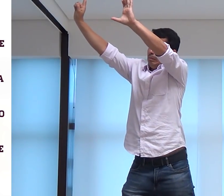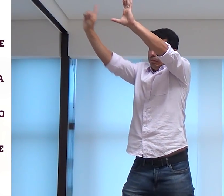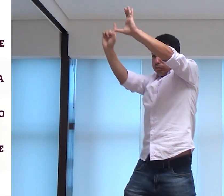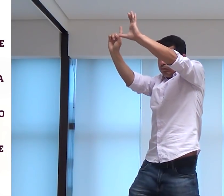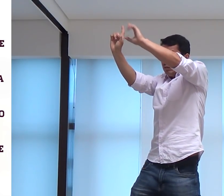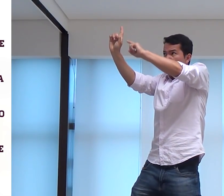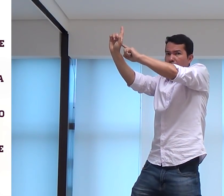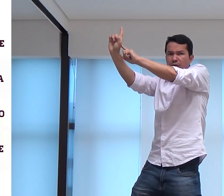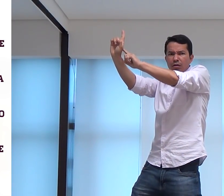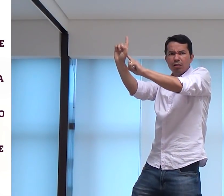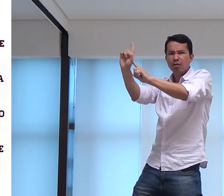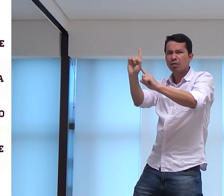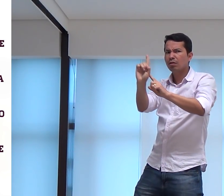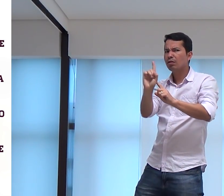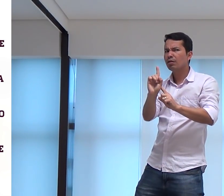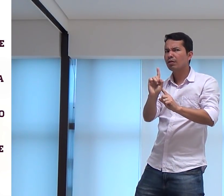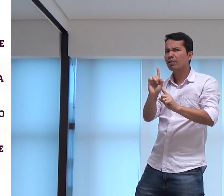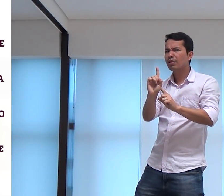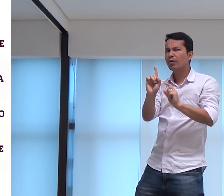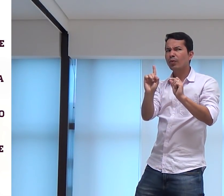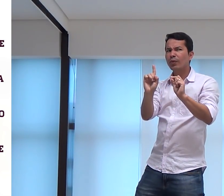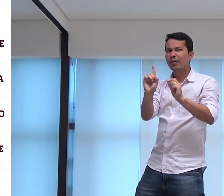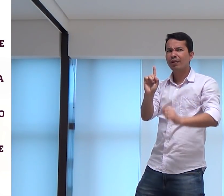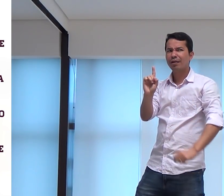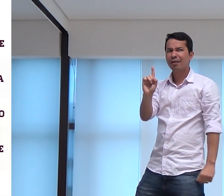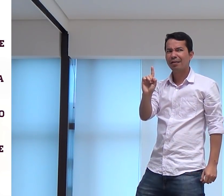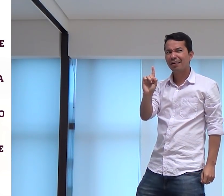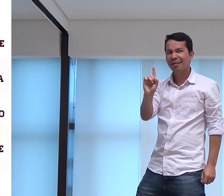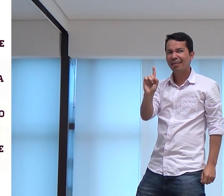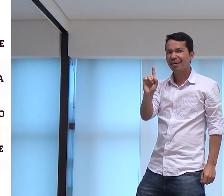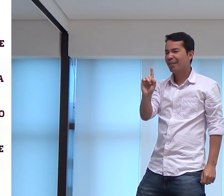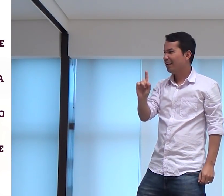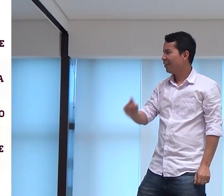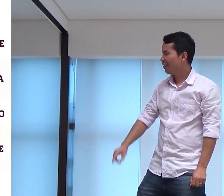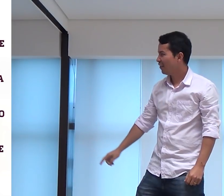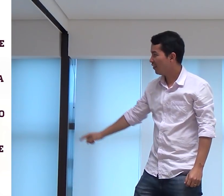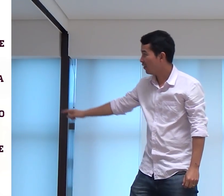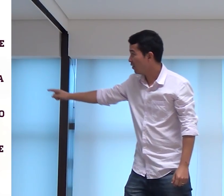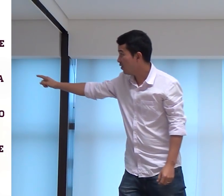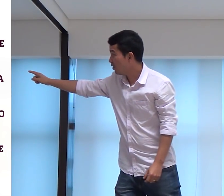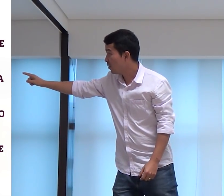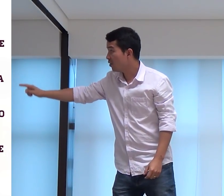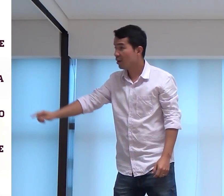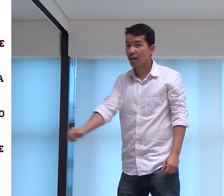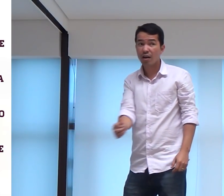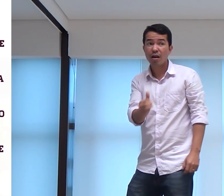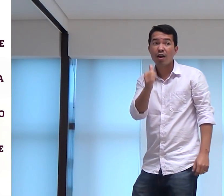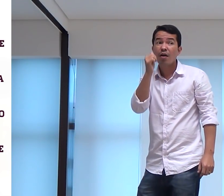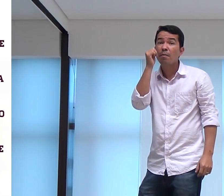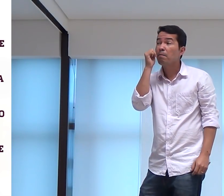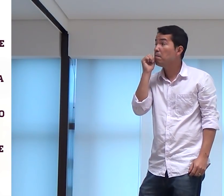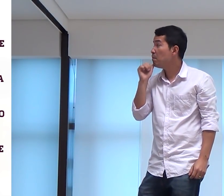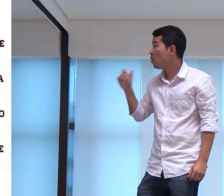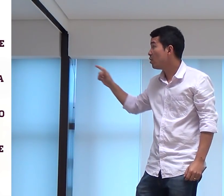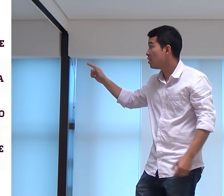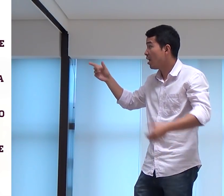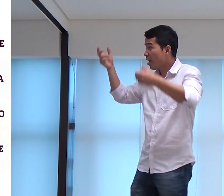Como se o céu se abrisse e nós pudéssemos ver alguma coisa, alguém se aproximando.